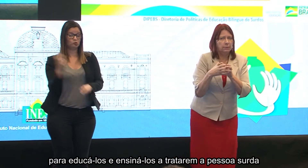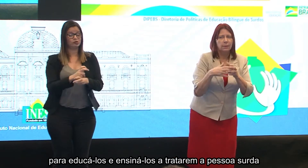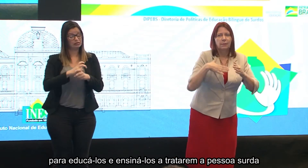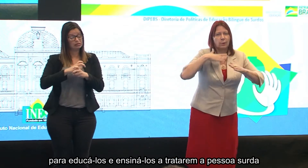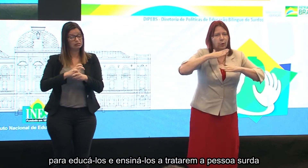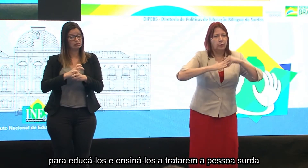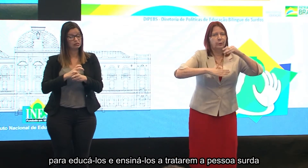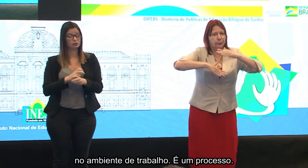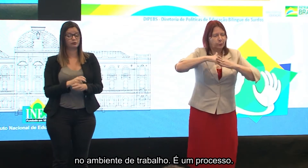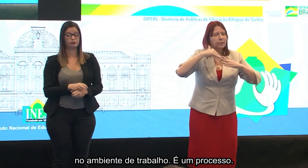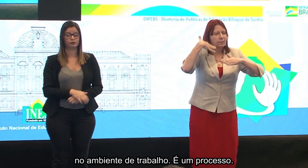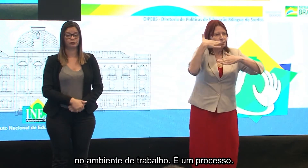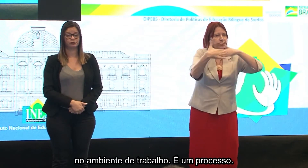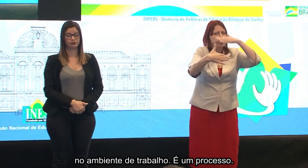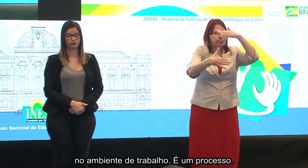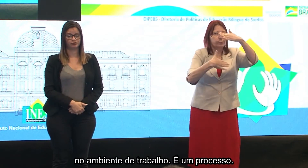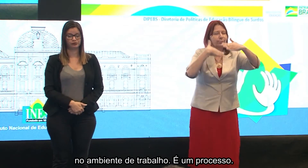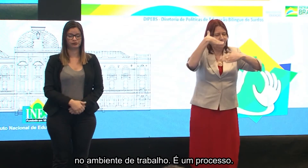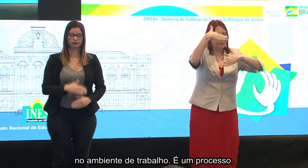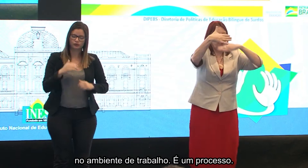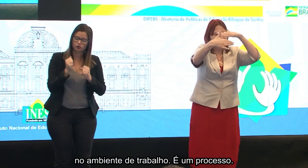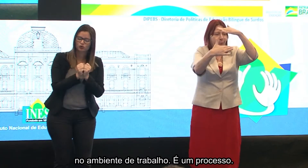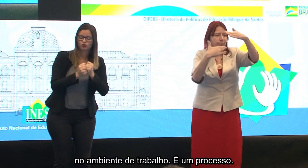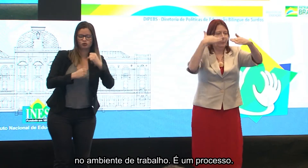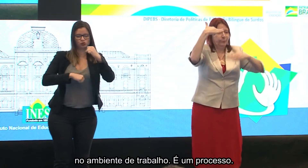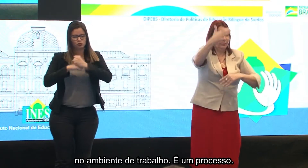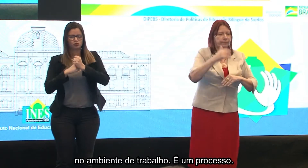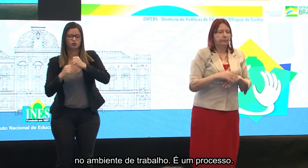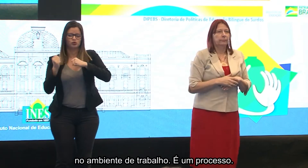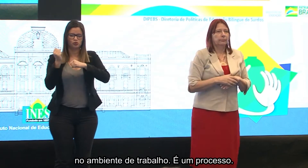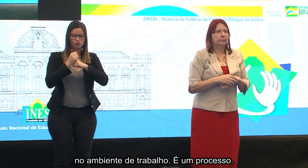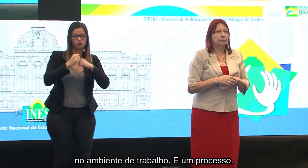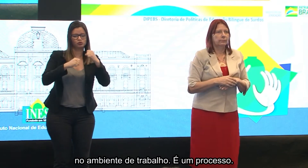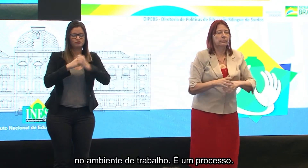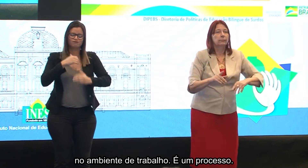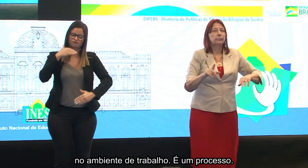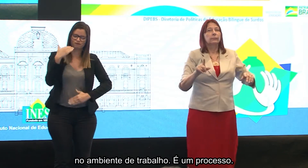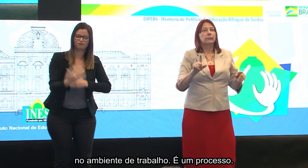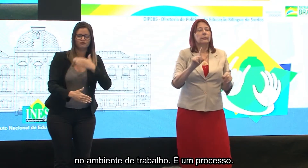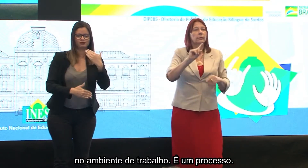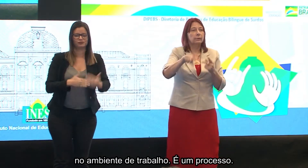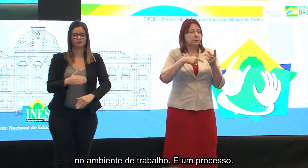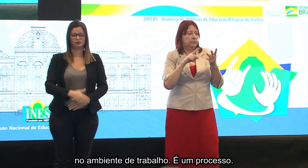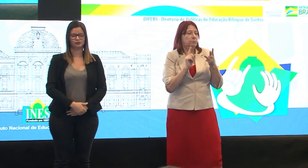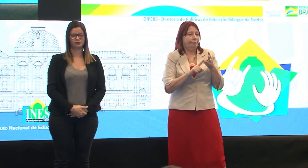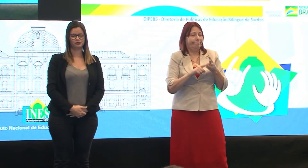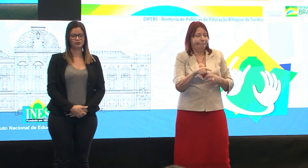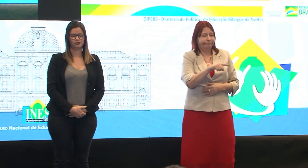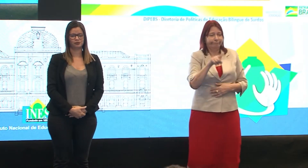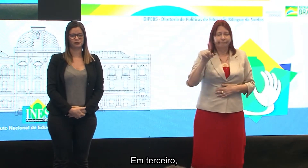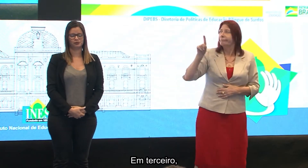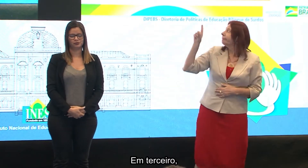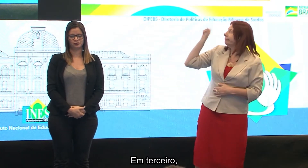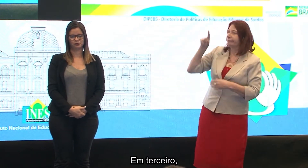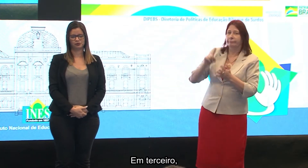pessoa surda no ambiente de trabalho. É um processo. E em